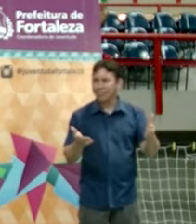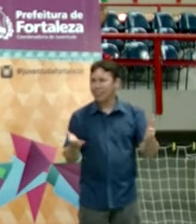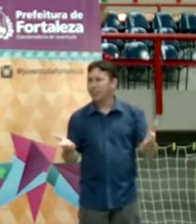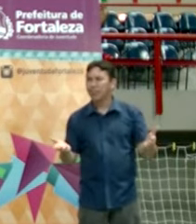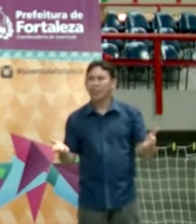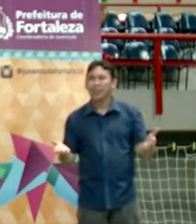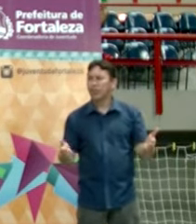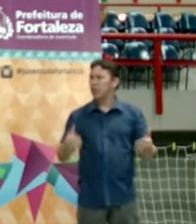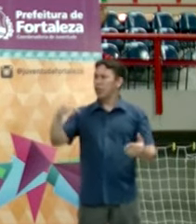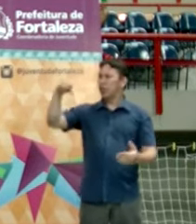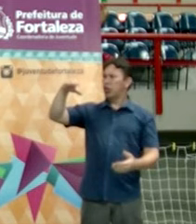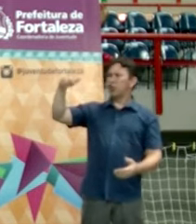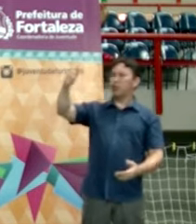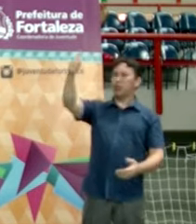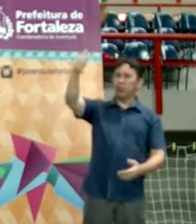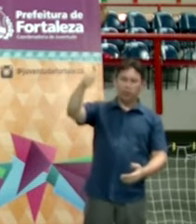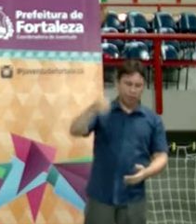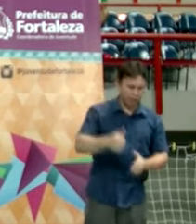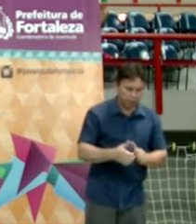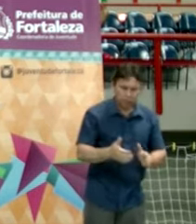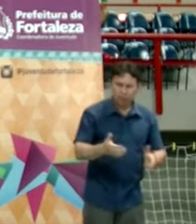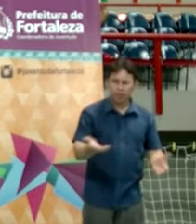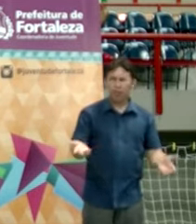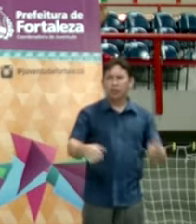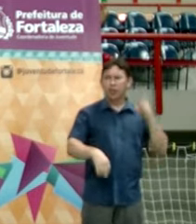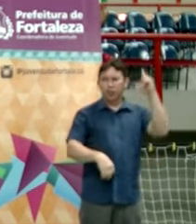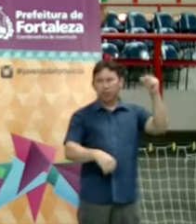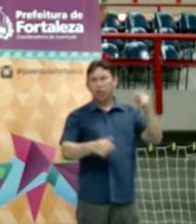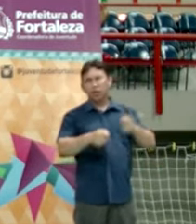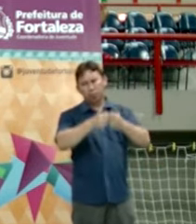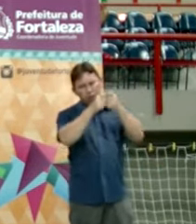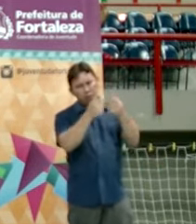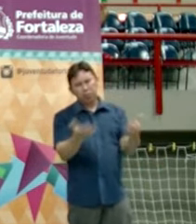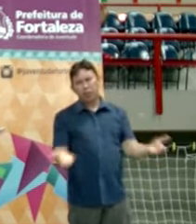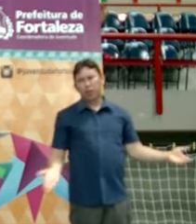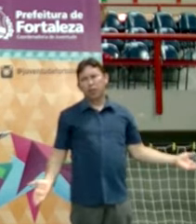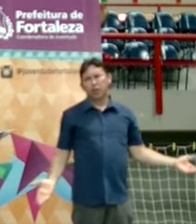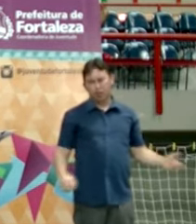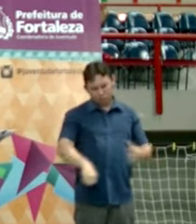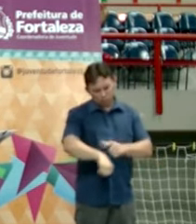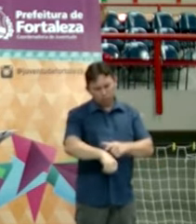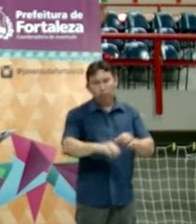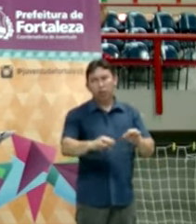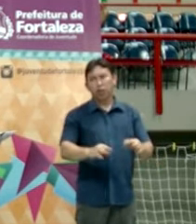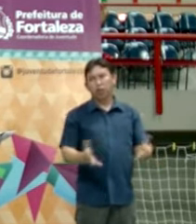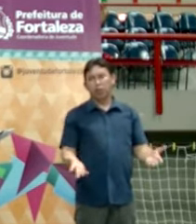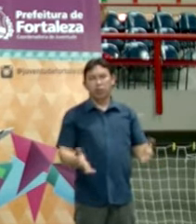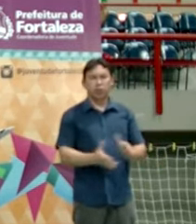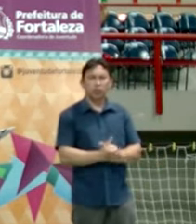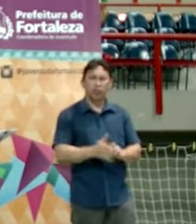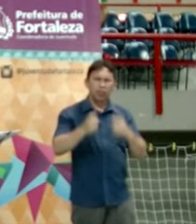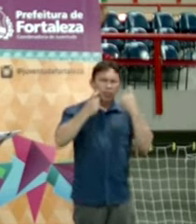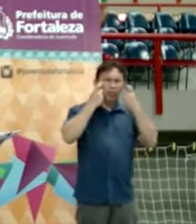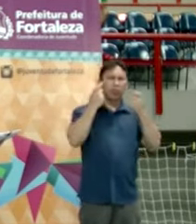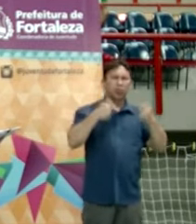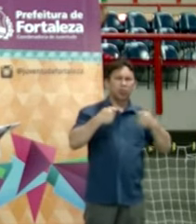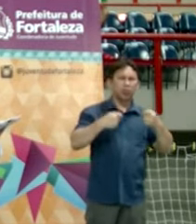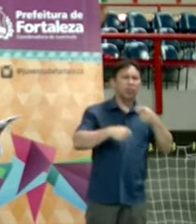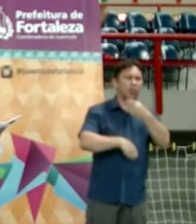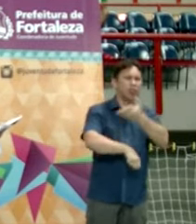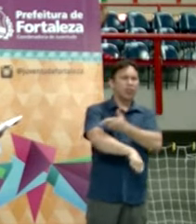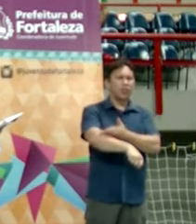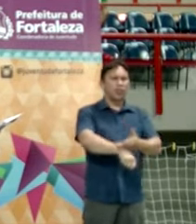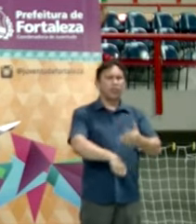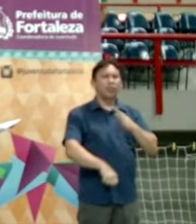é, como é? 9:30? Ah, rapaz, tenho que ir para a missa, né? Tem que ser no horário certo. Muito bem, se preocupem não. Vocês já